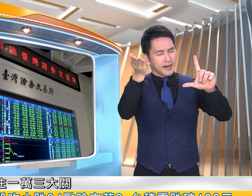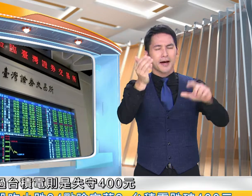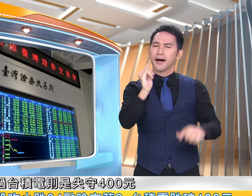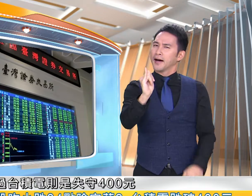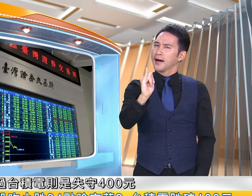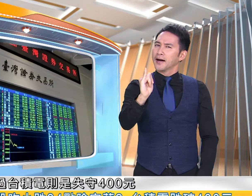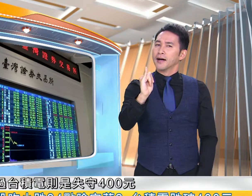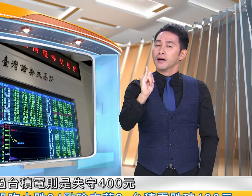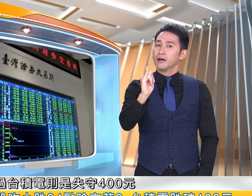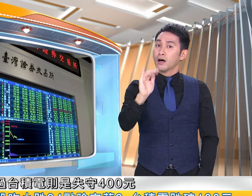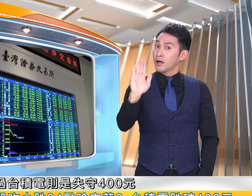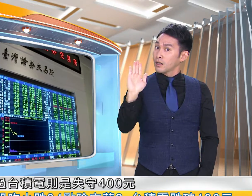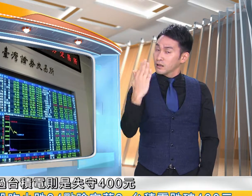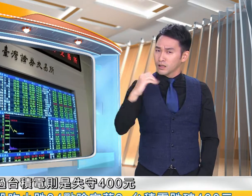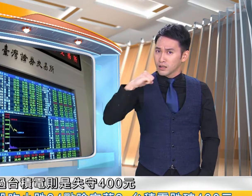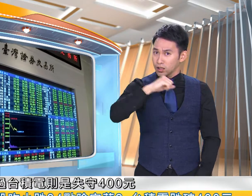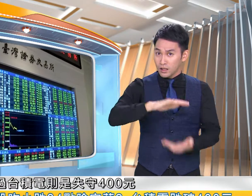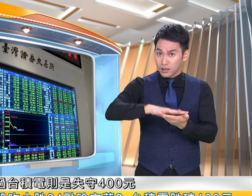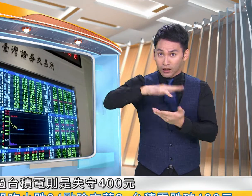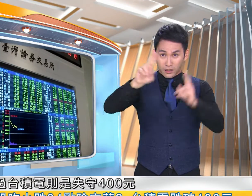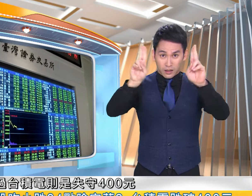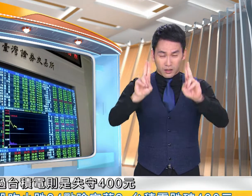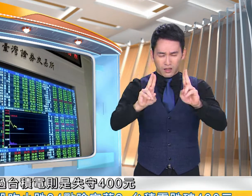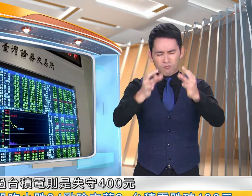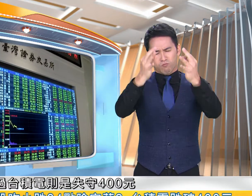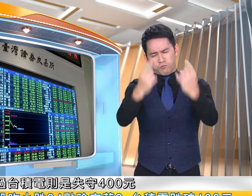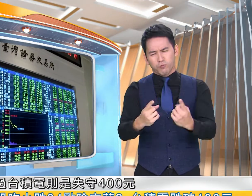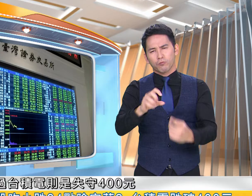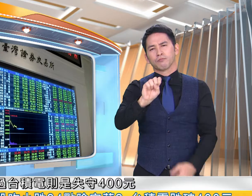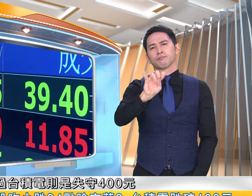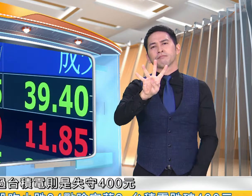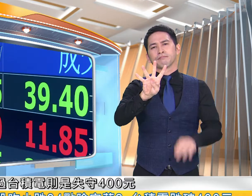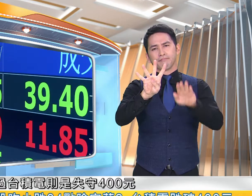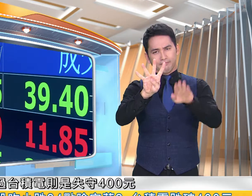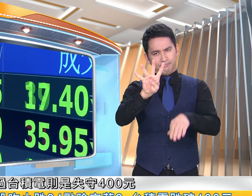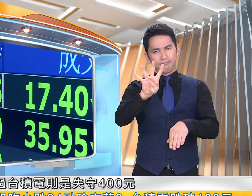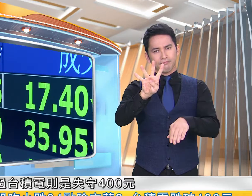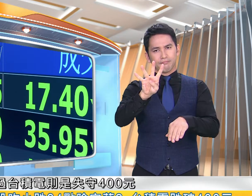不过台积电则是失守400元。